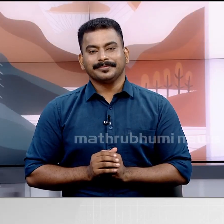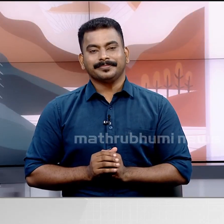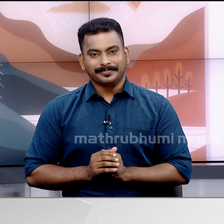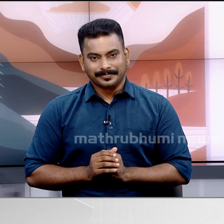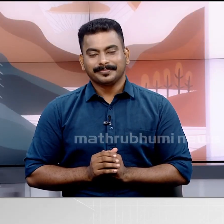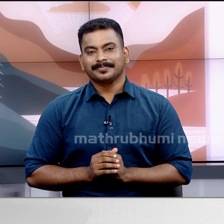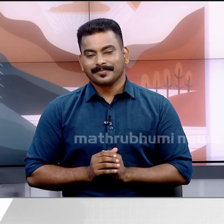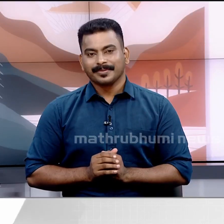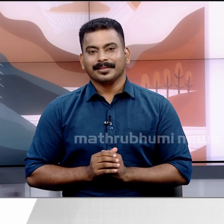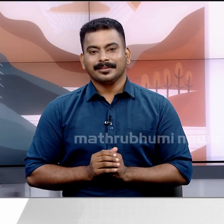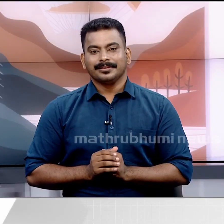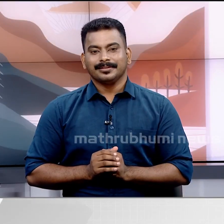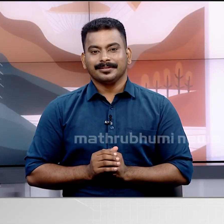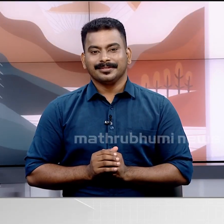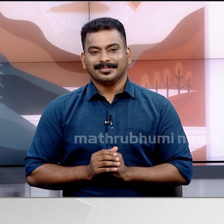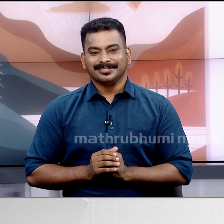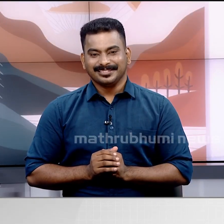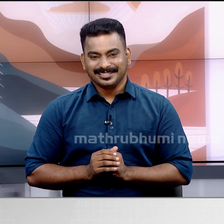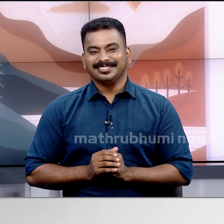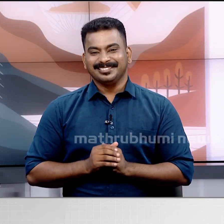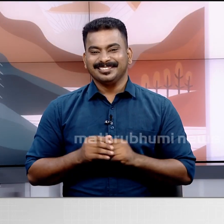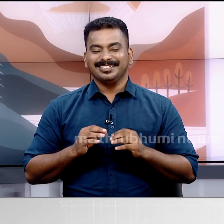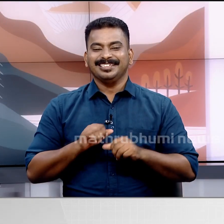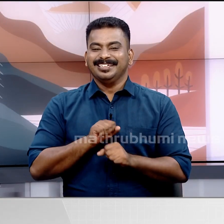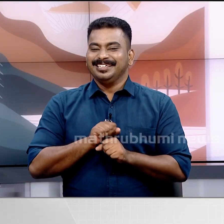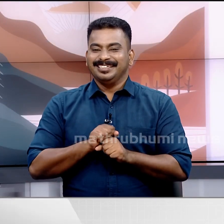സന്തോഷകരമായ കാര്യം തന്നെയാണ്. വിനയൻ നമ്മുടെ അതിഥിയായിരുന്നു കുറച്ച് മിനിറ്റുകൾ. ഇനി വിനയൻ അല്ലേ ജോലിയിലേക്ക് കിടക്കാം അല്ലേ വിനയ?